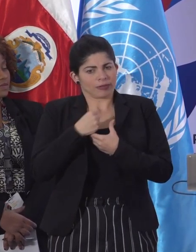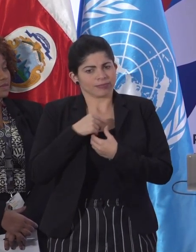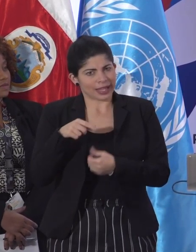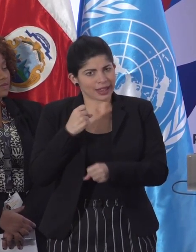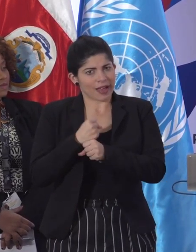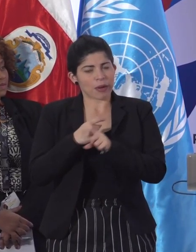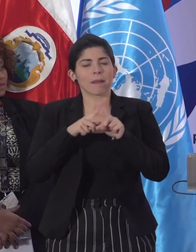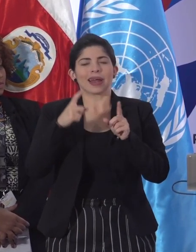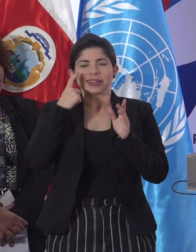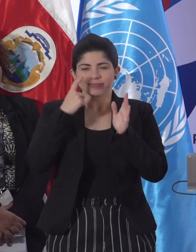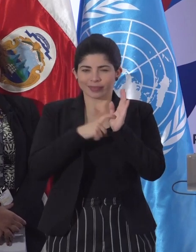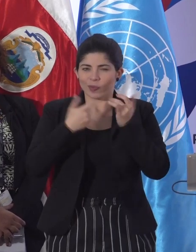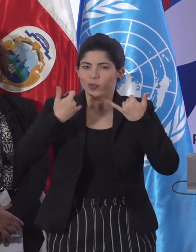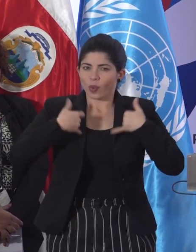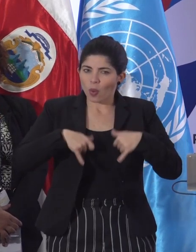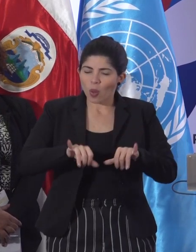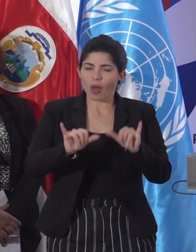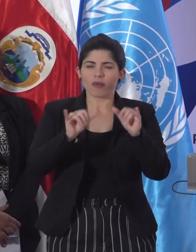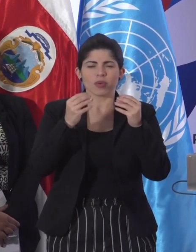que tenemos todavía